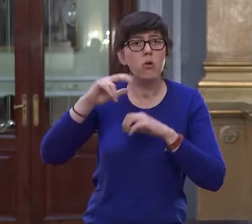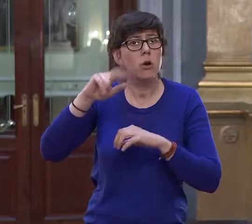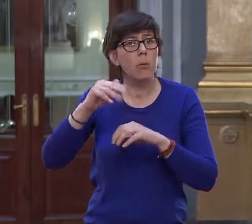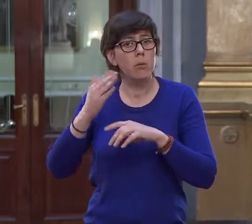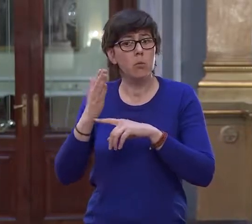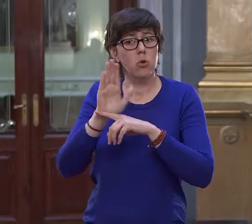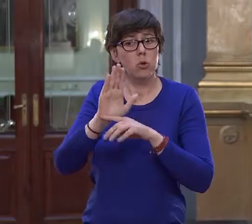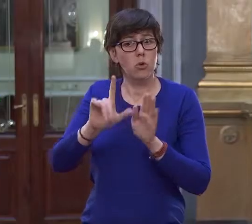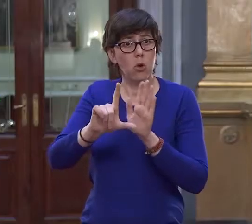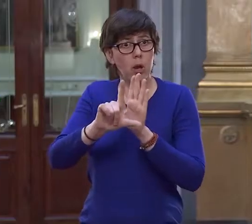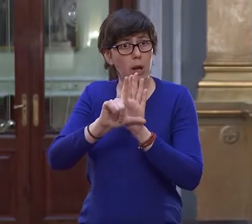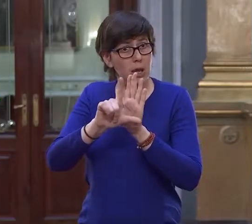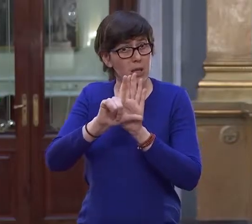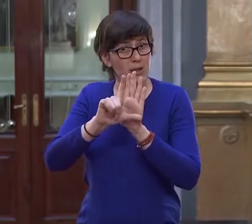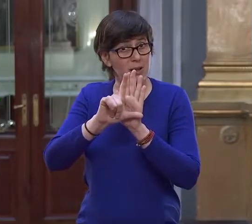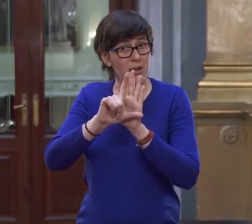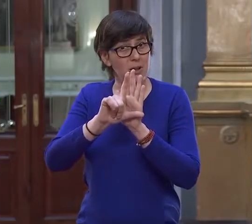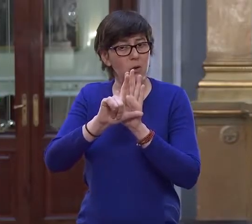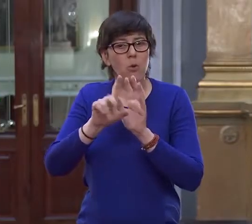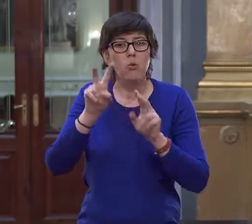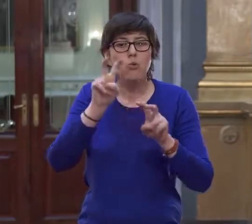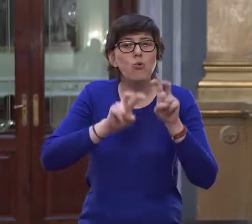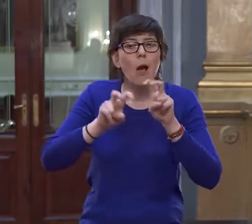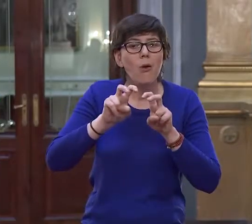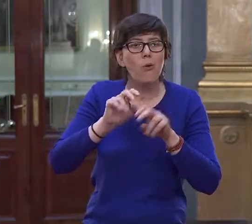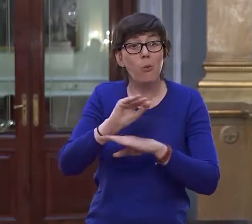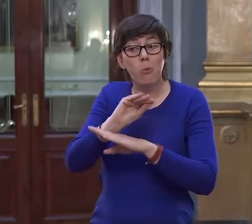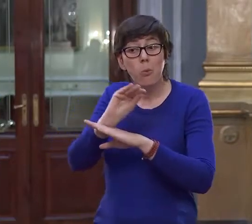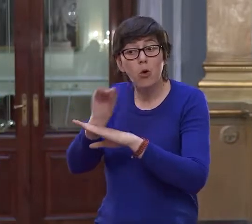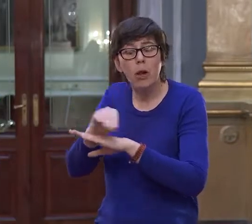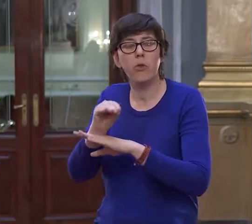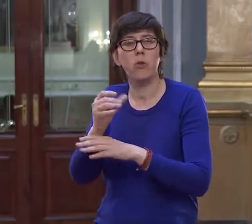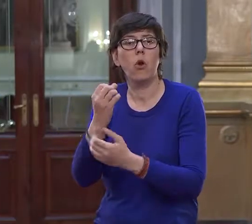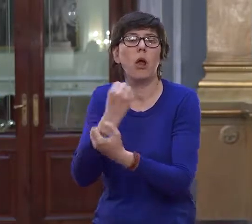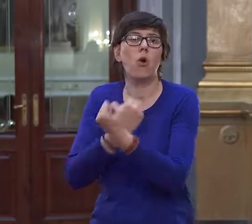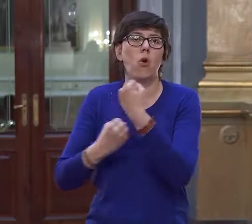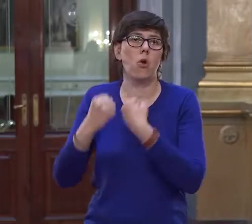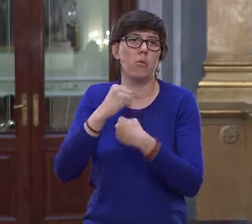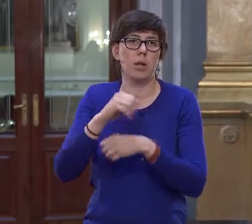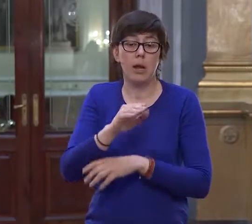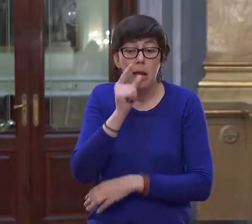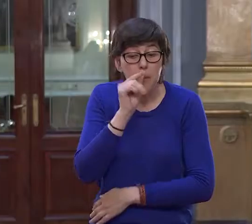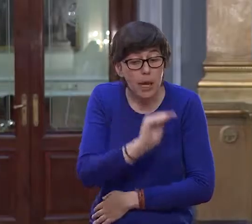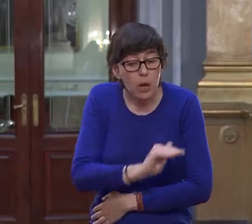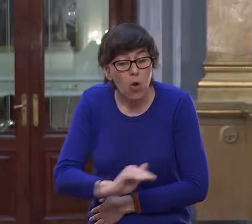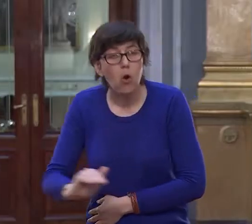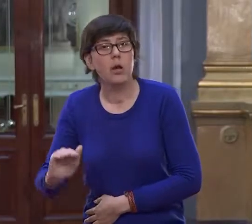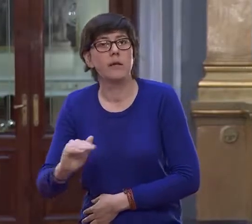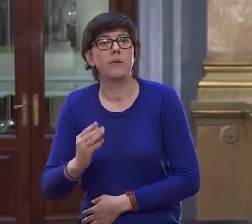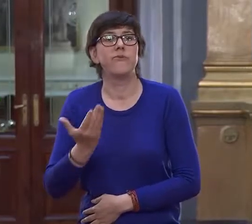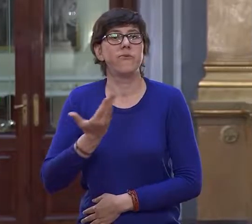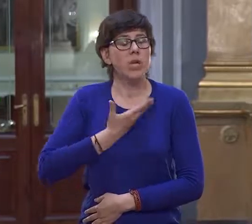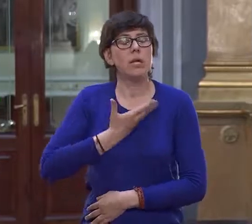maternidad. Al igual que en el Senado, ante una proposición de ley que buscaba la protección económica de los